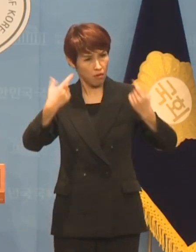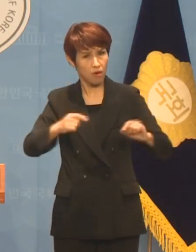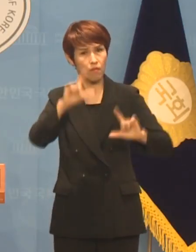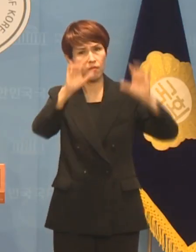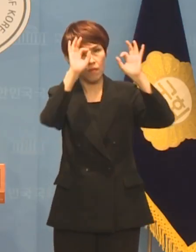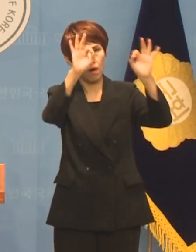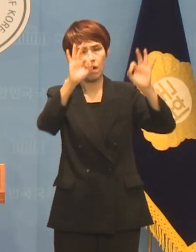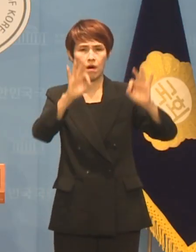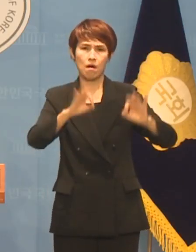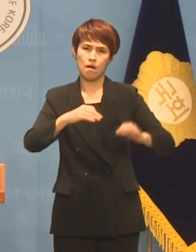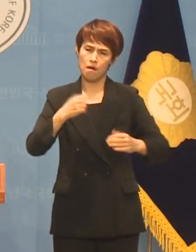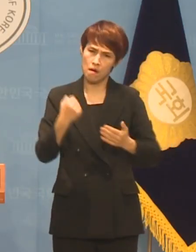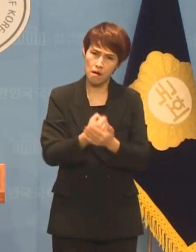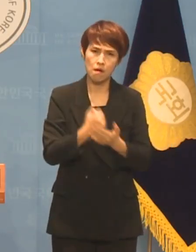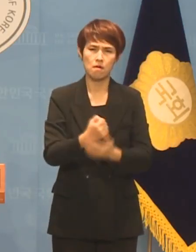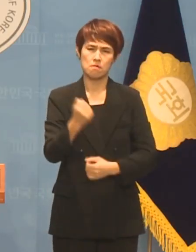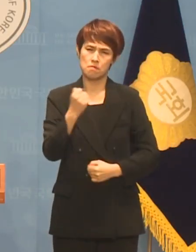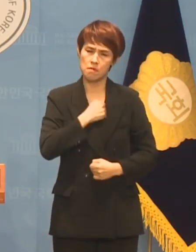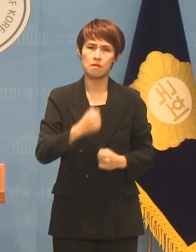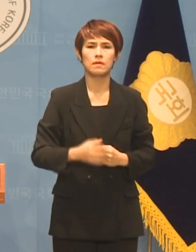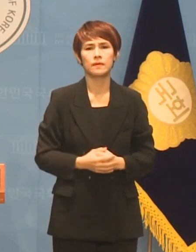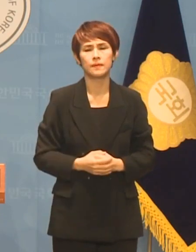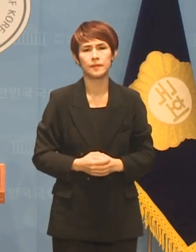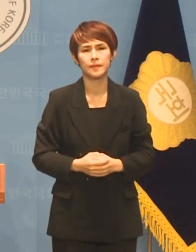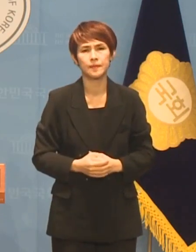참담함을 금할 수 없습니다.